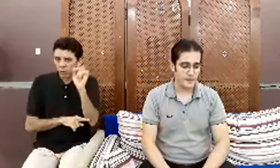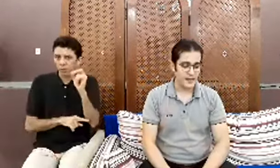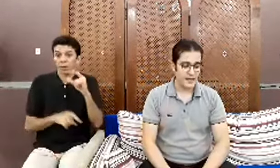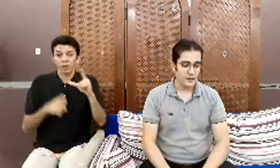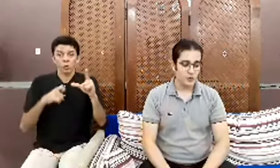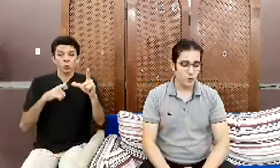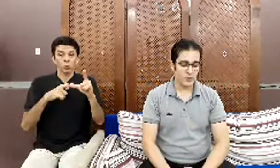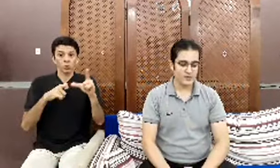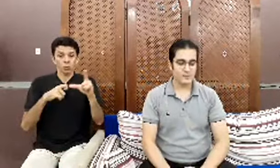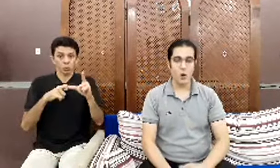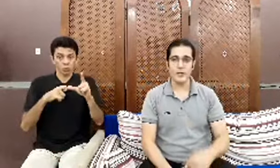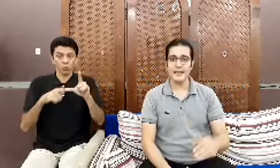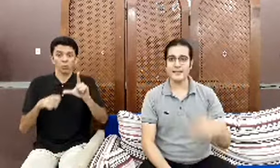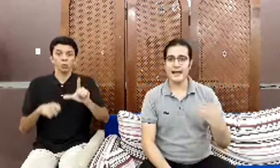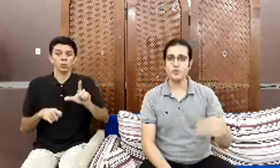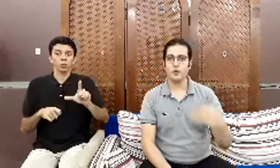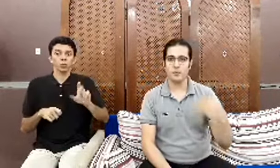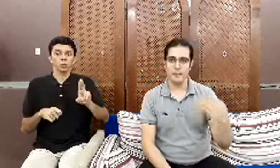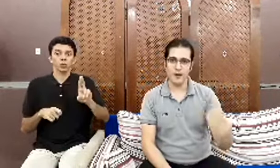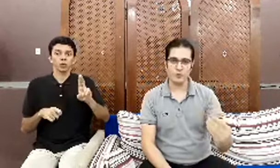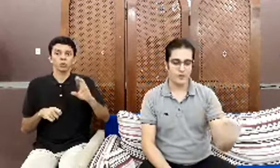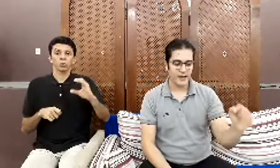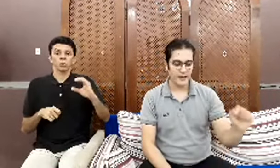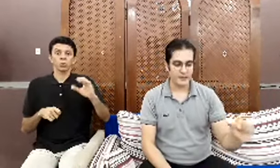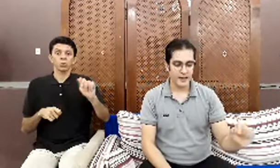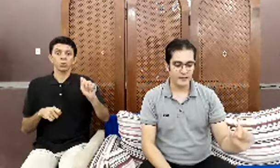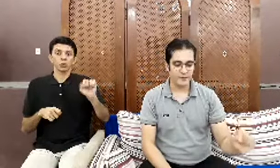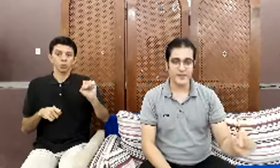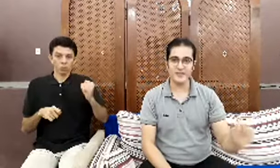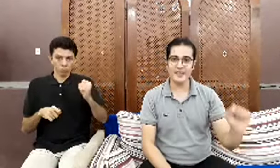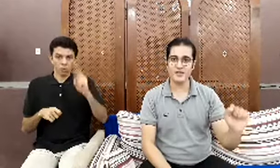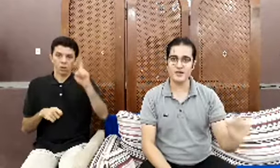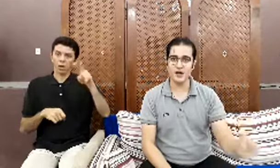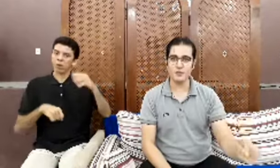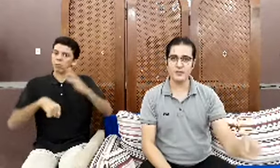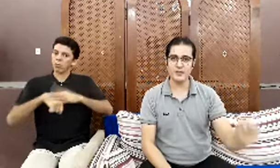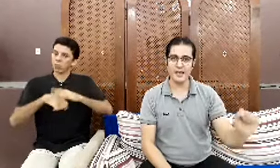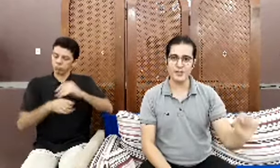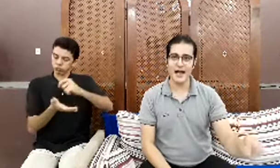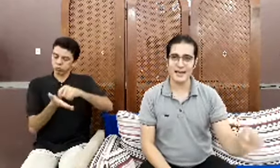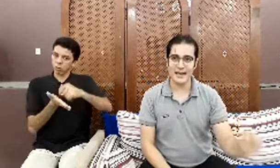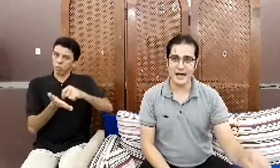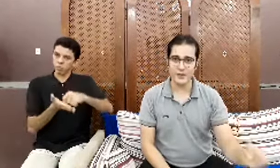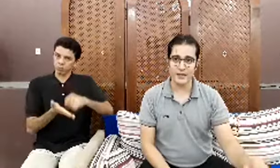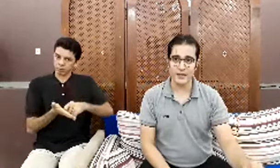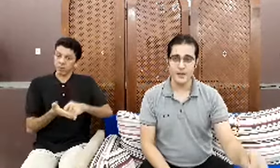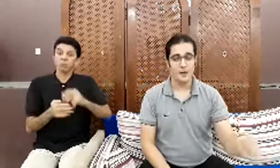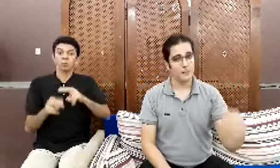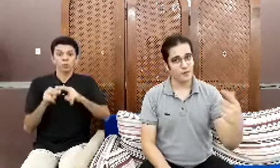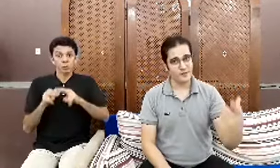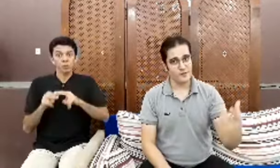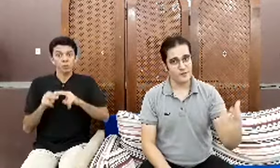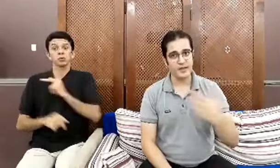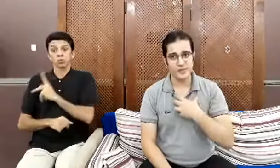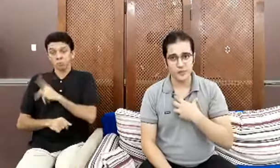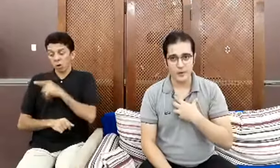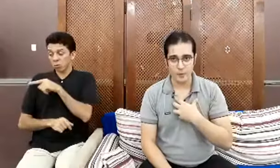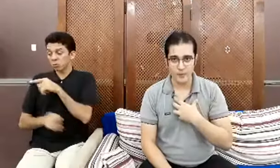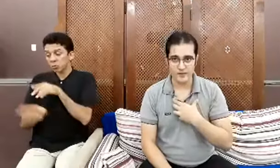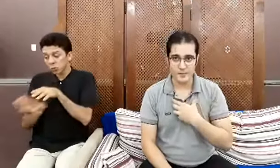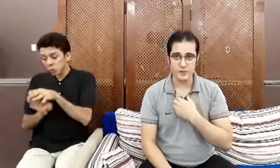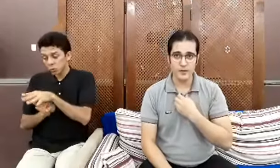Paulo, Lucas, orientado por Paulo, fez questão de deixar claro aqui, provavelmente